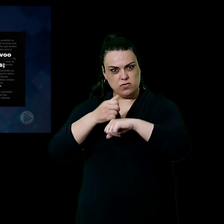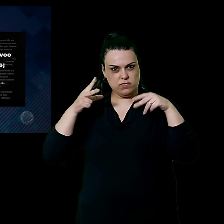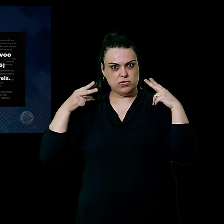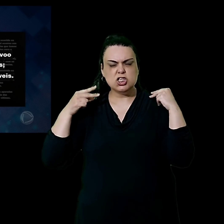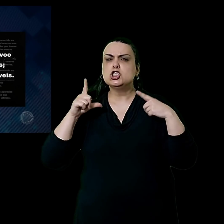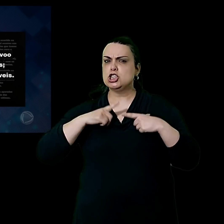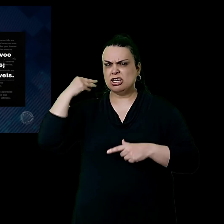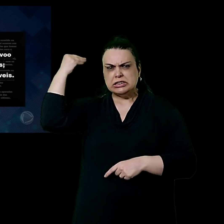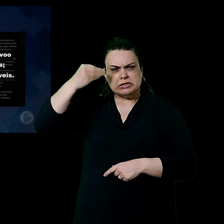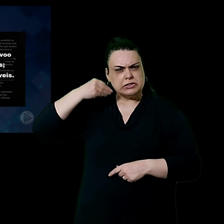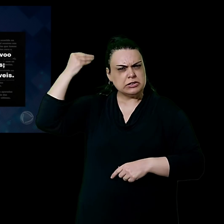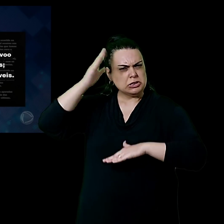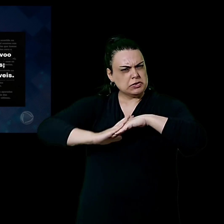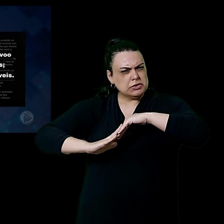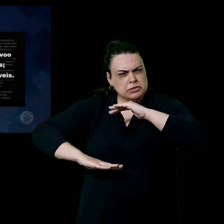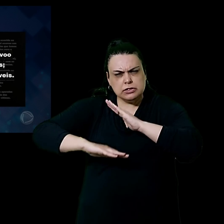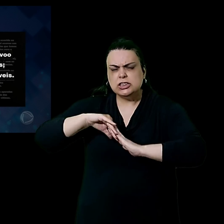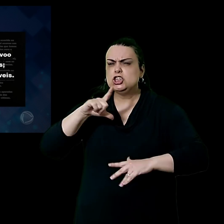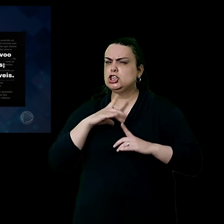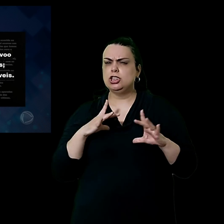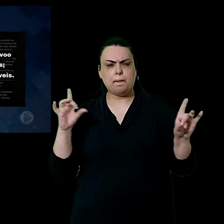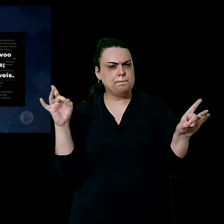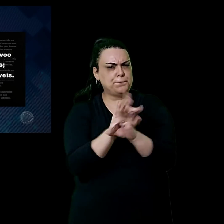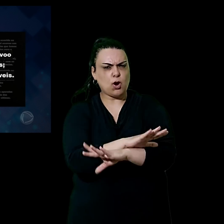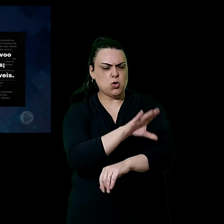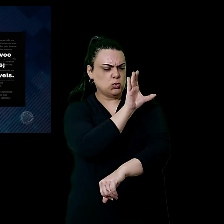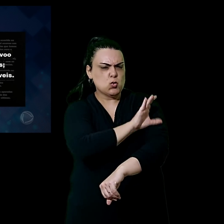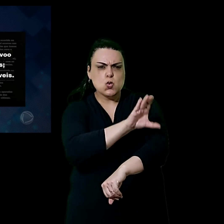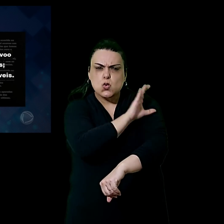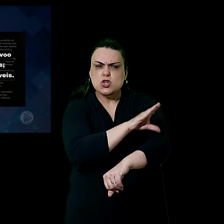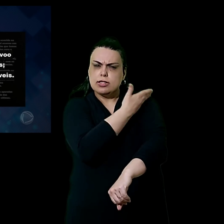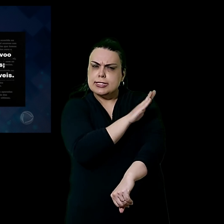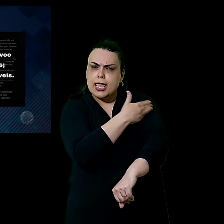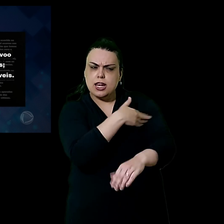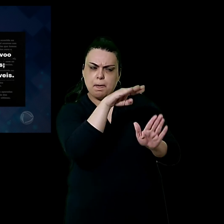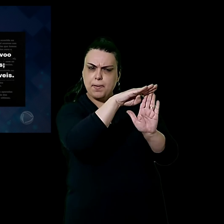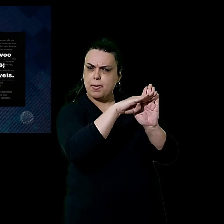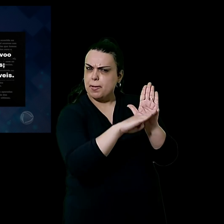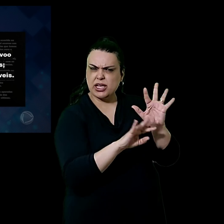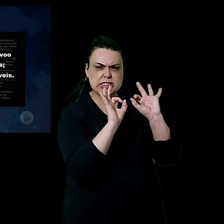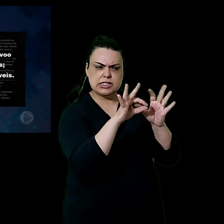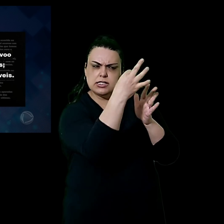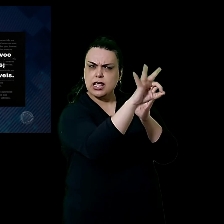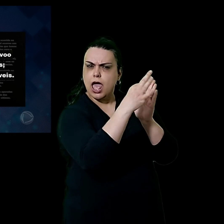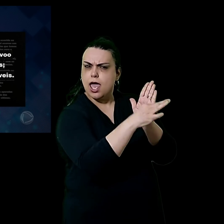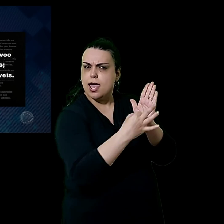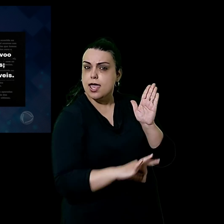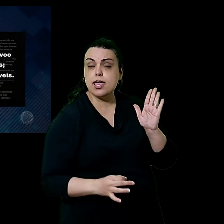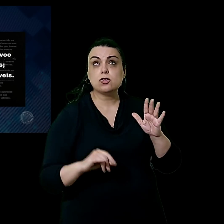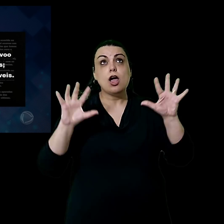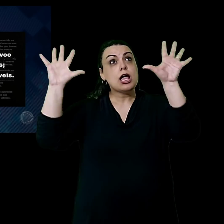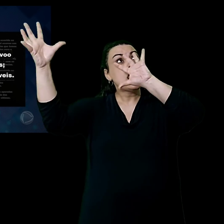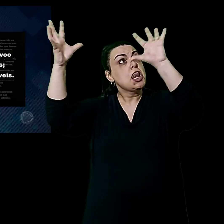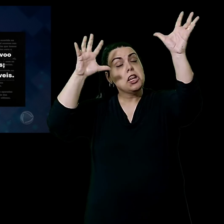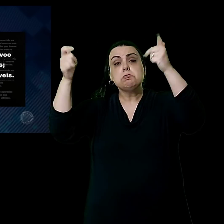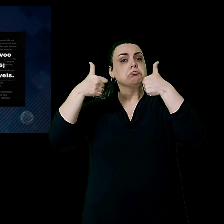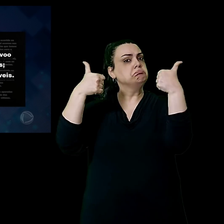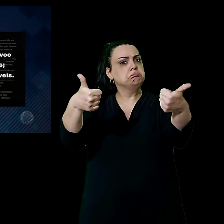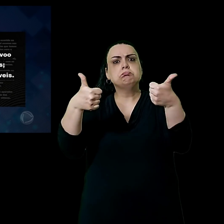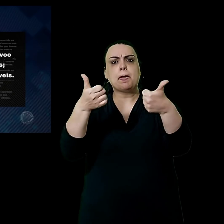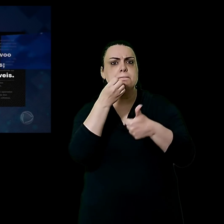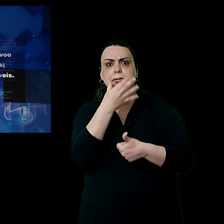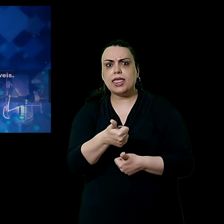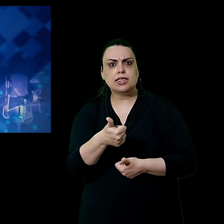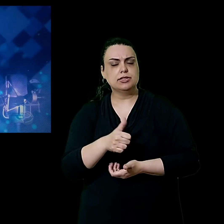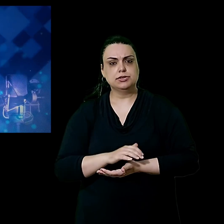grande experiência de voo, tinha todos os treinamentos atualizados e as condições climáticas eram